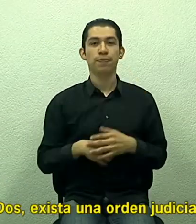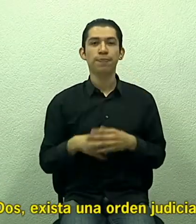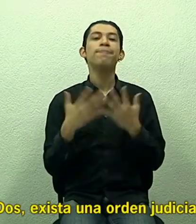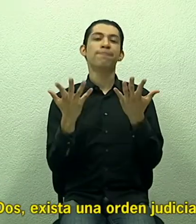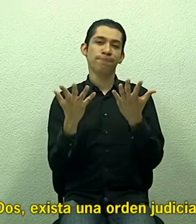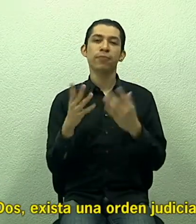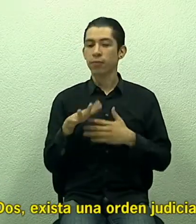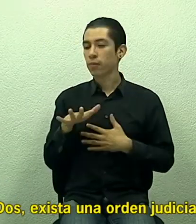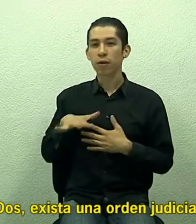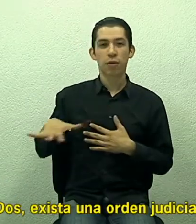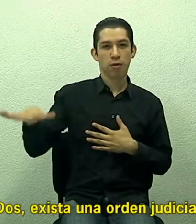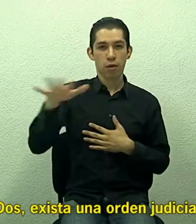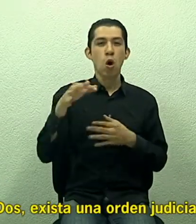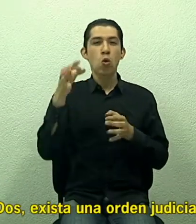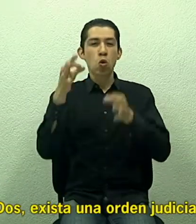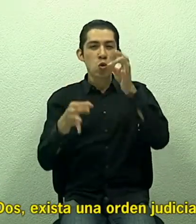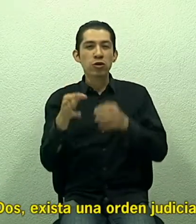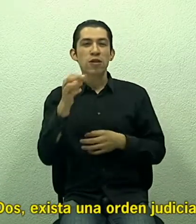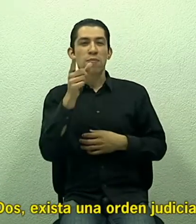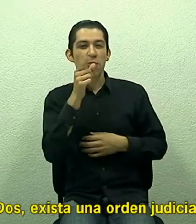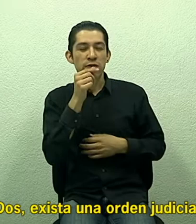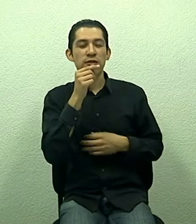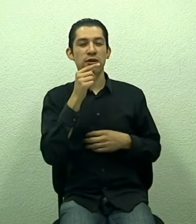cuando exista una orden judicial